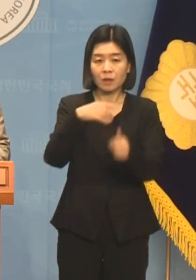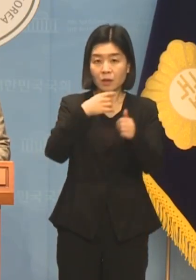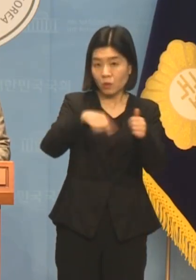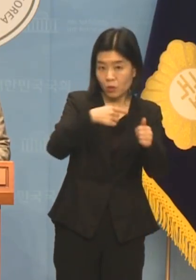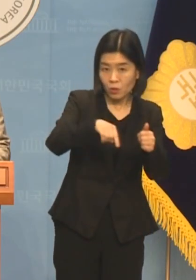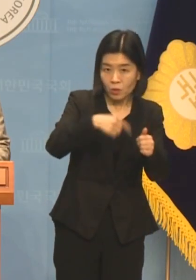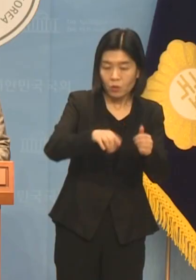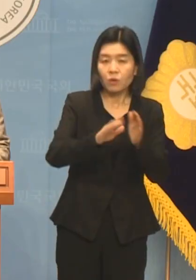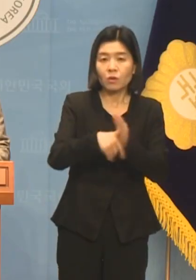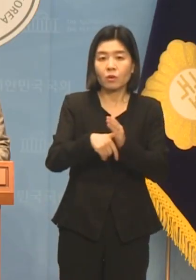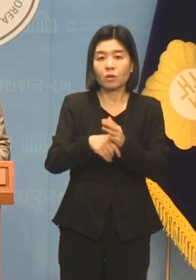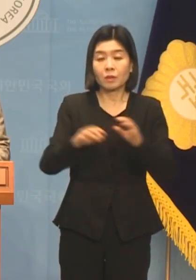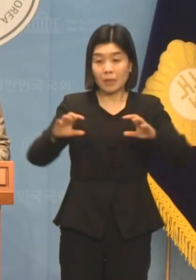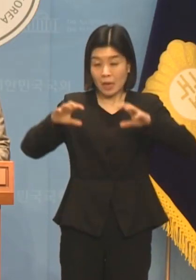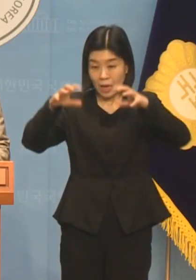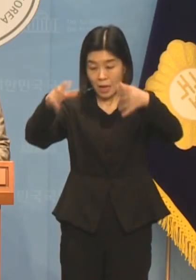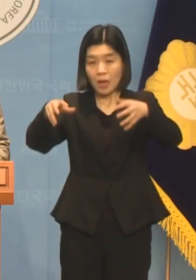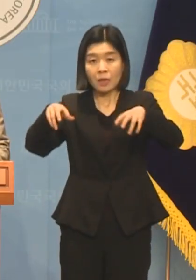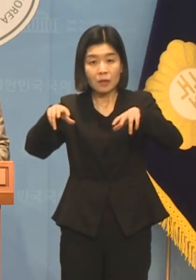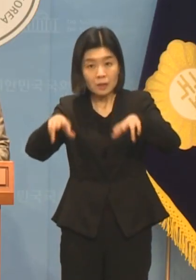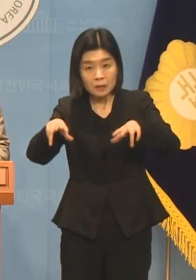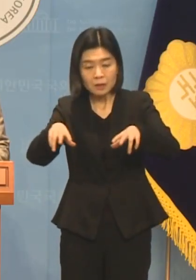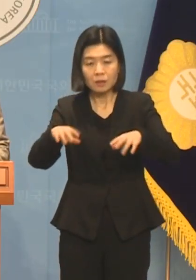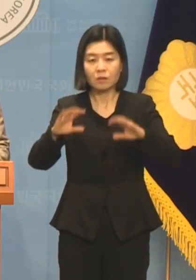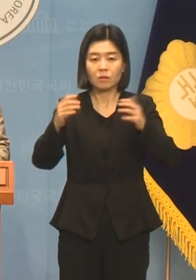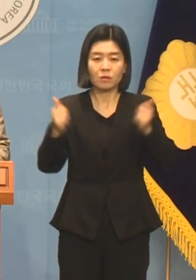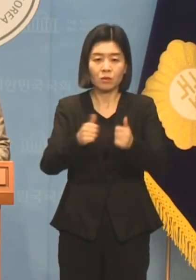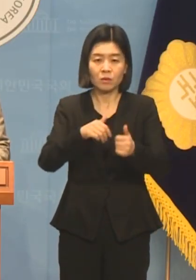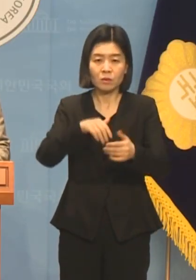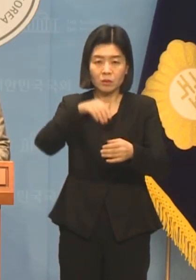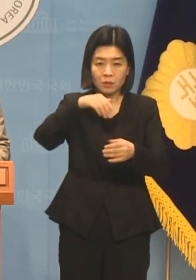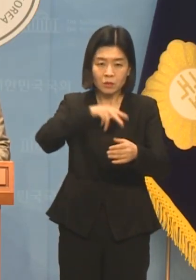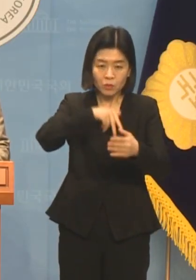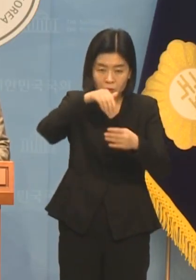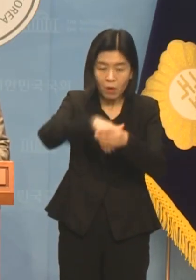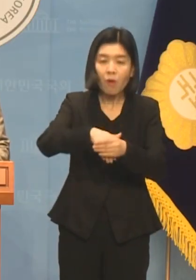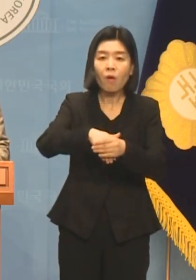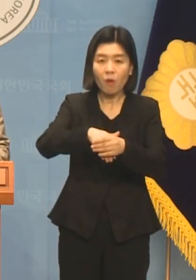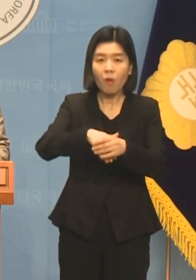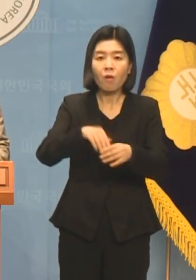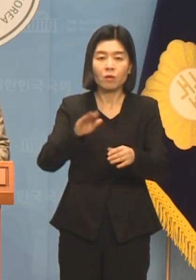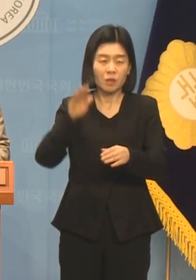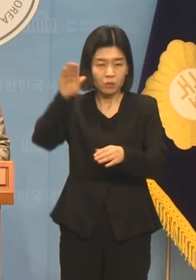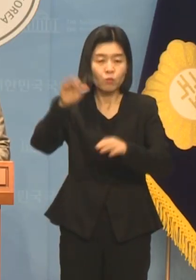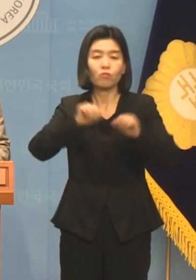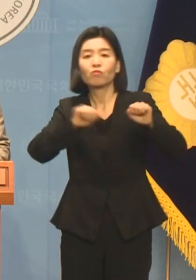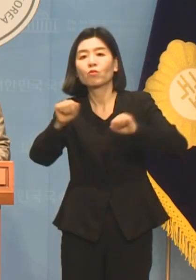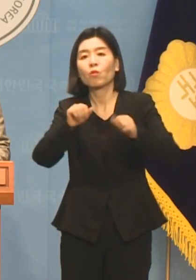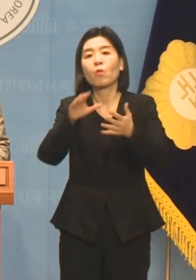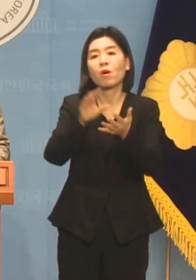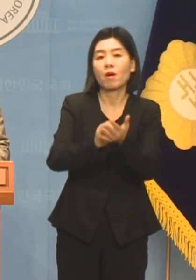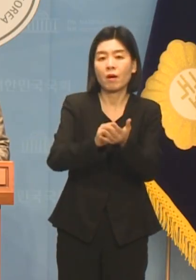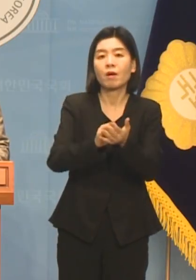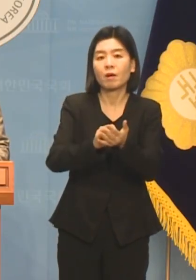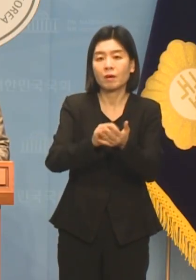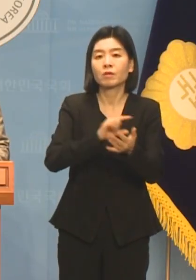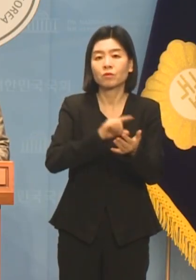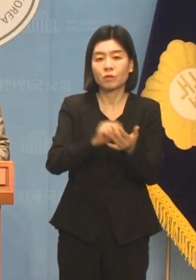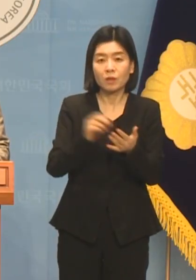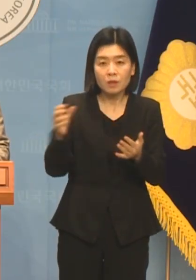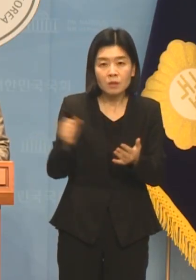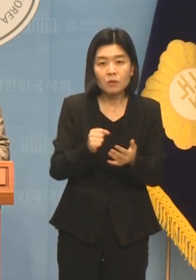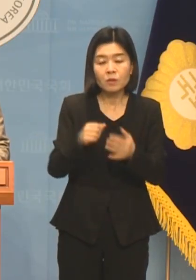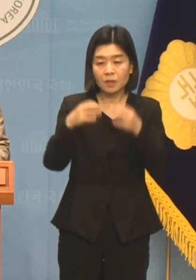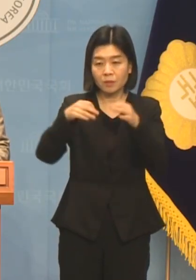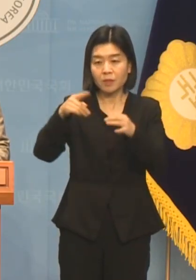교육에서는 세계는 지금 총선 이후 정세와 진보운동 과제를 주제로 김장호 민플러스